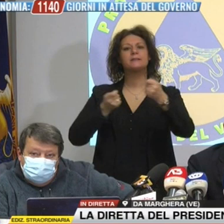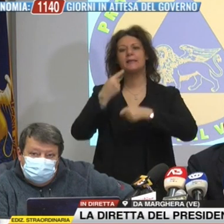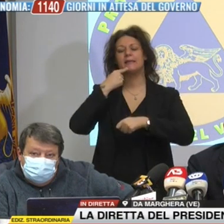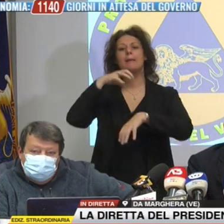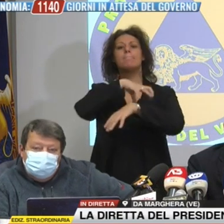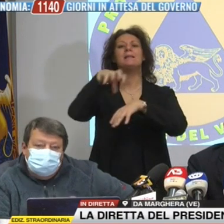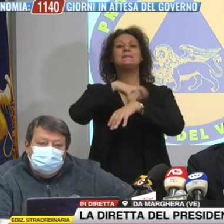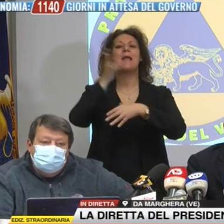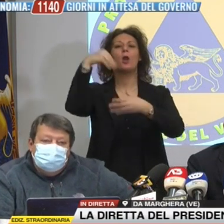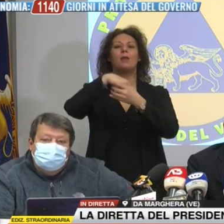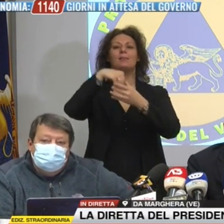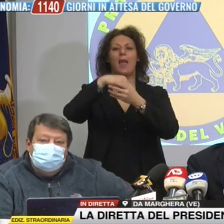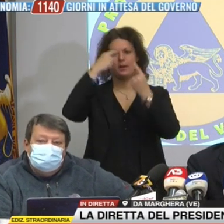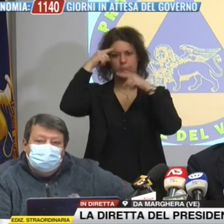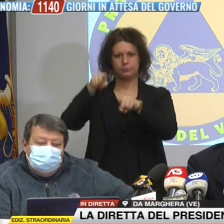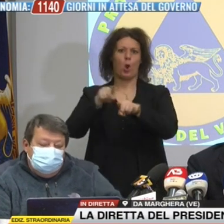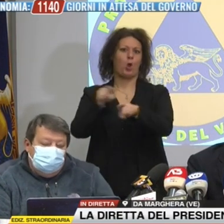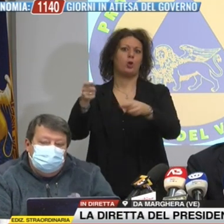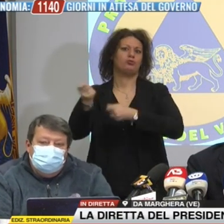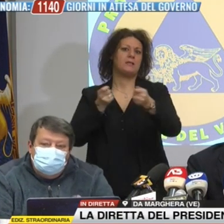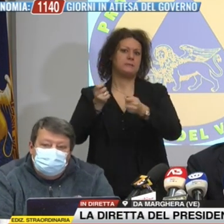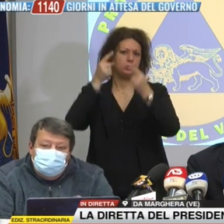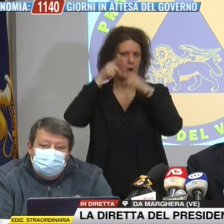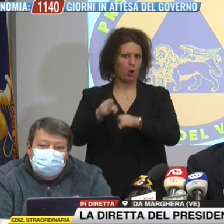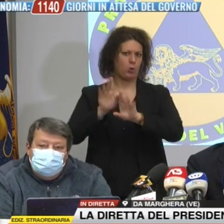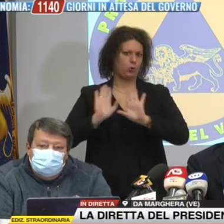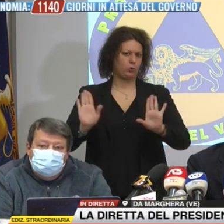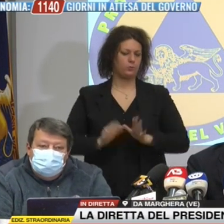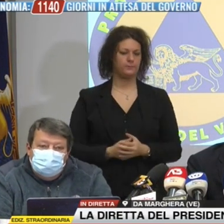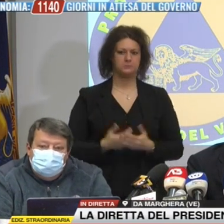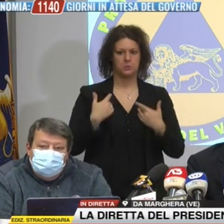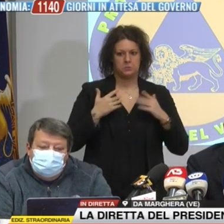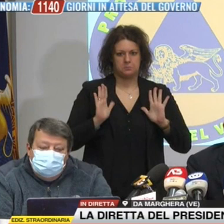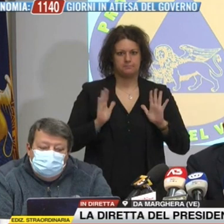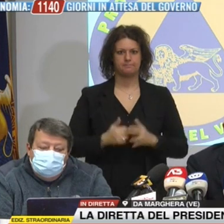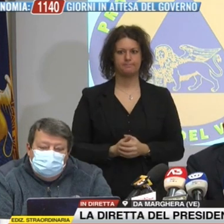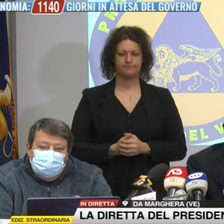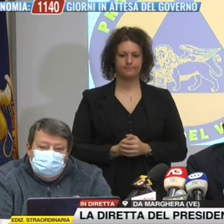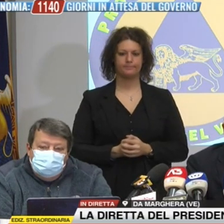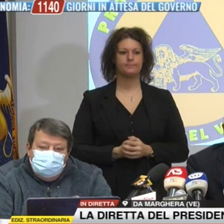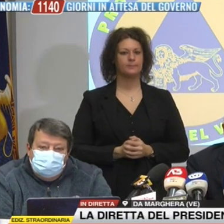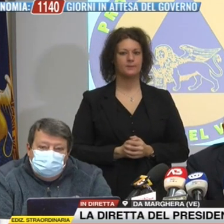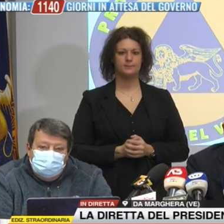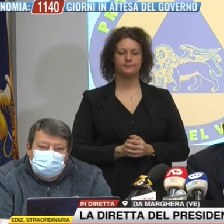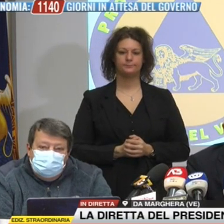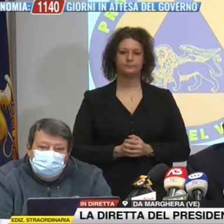Perché è un tema pressante e purtroppo certo. Se ne vedono molti. Ok, grazie. Prego. Fois.